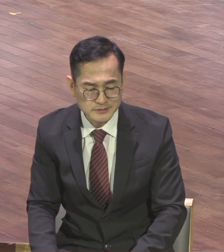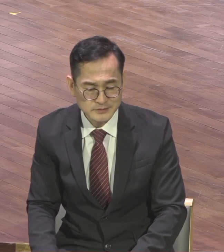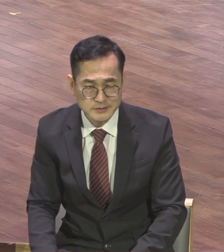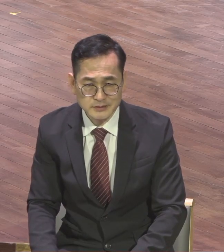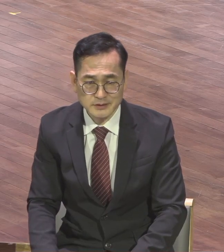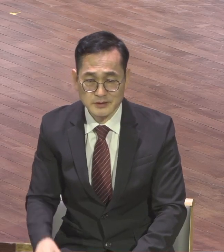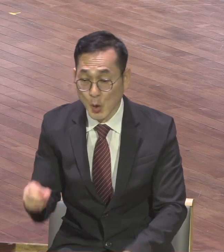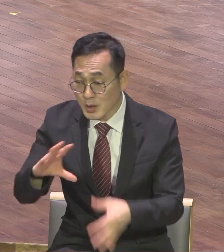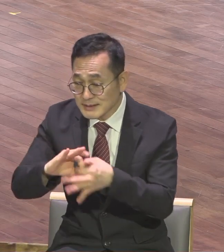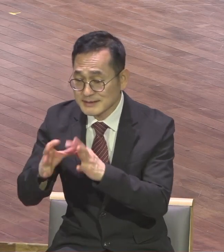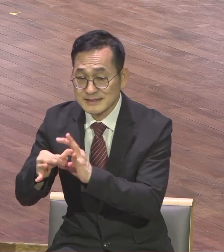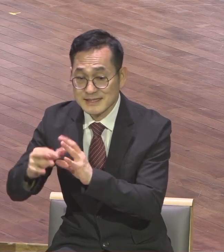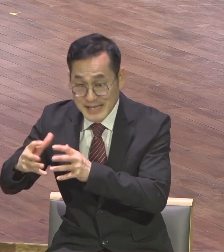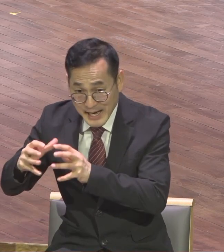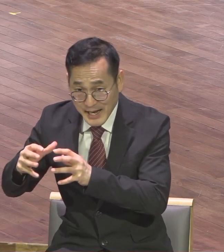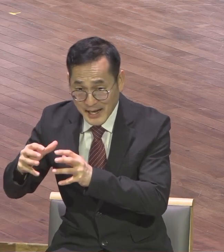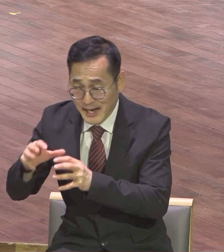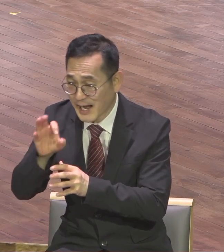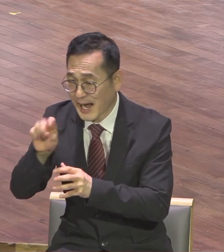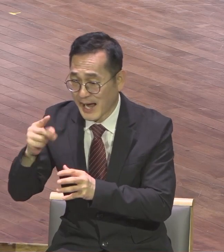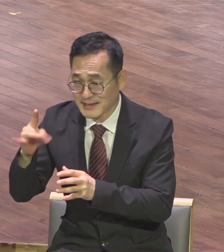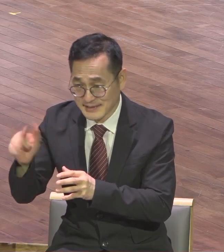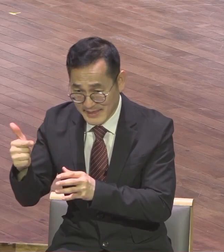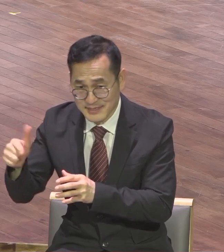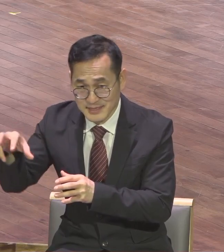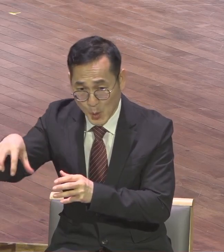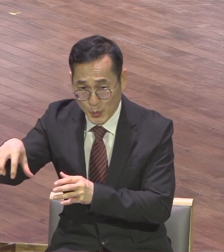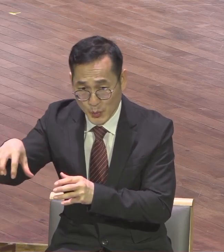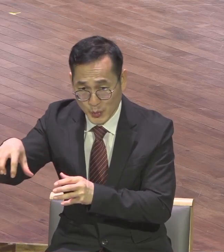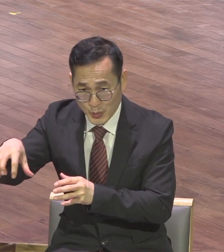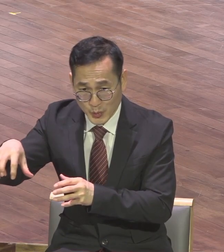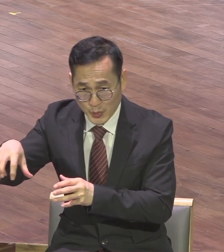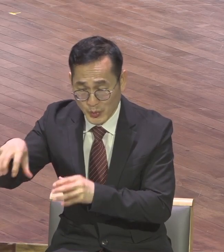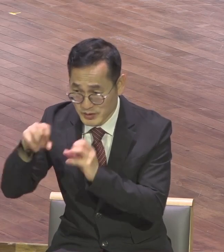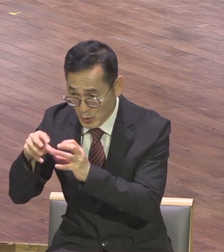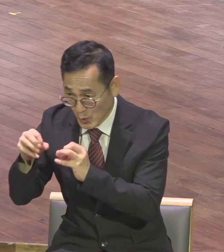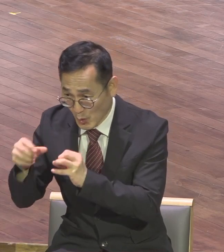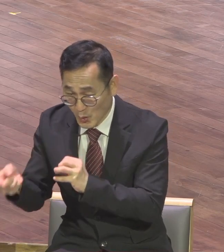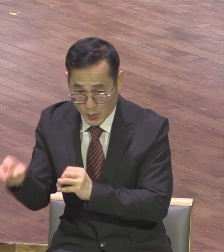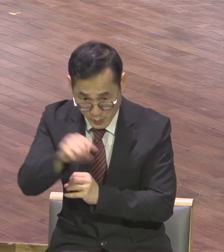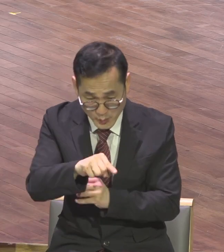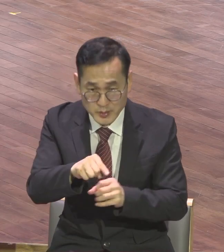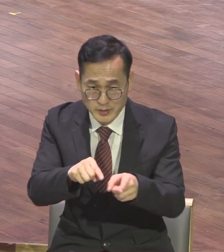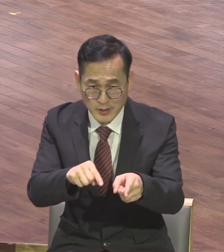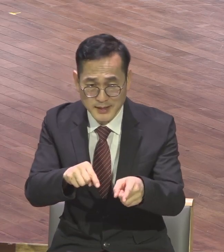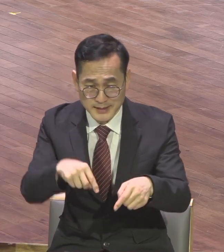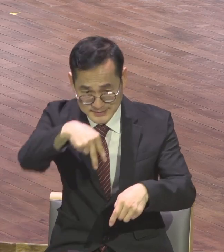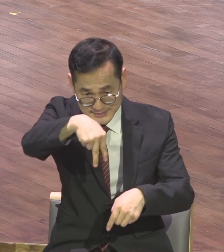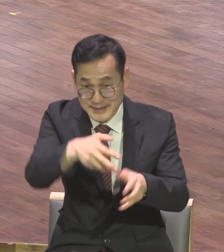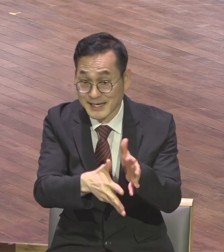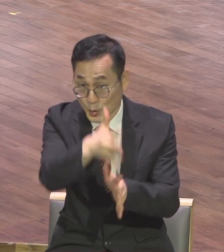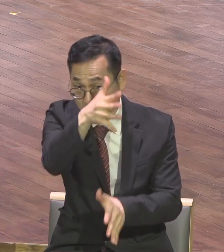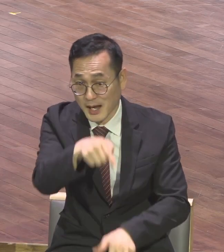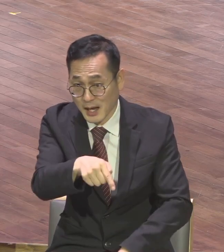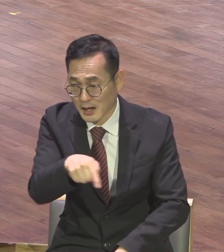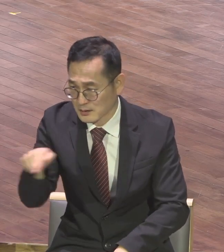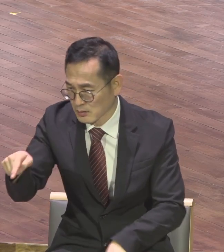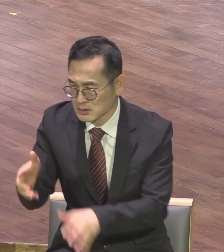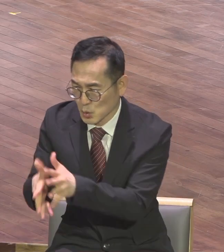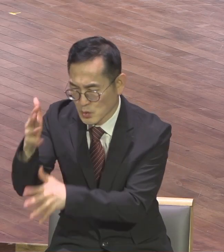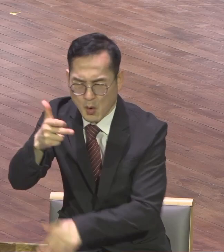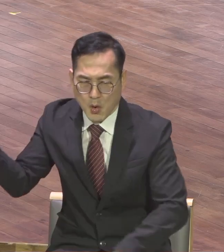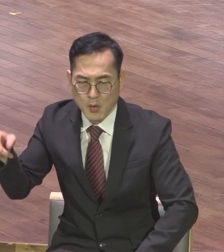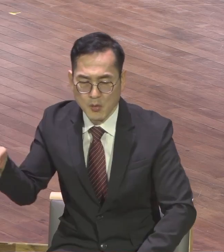아테네입니다. 아테네에 이어서 지금 현재도 두 번째 큰 도시예요. 데살로니가 이 바울이 갔던